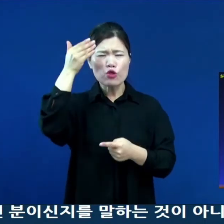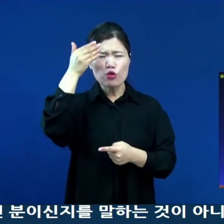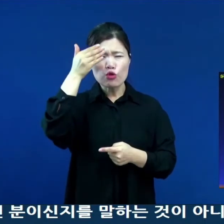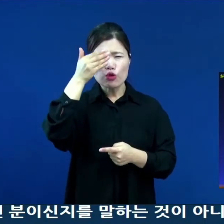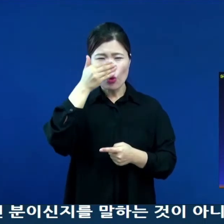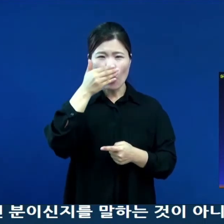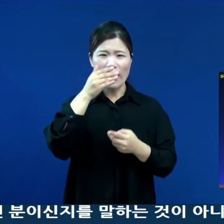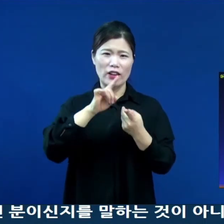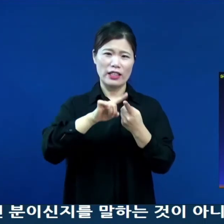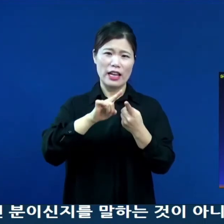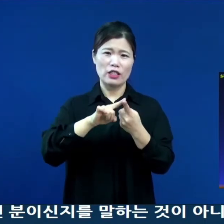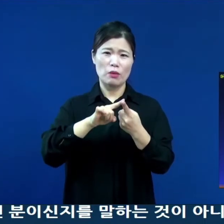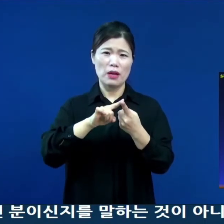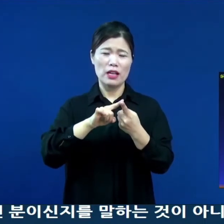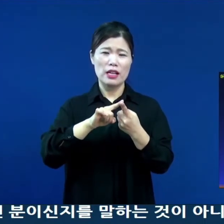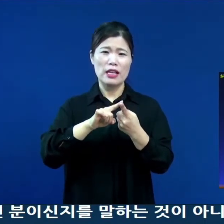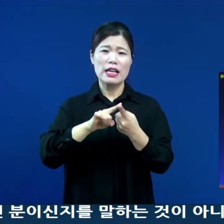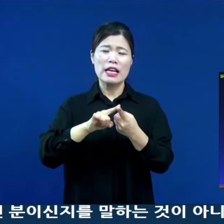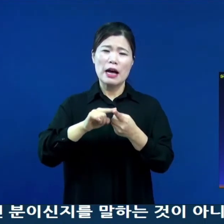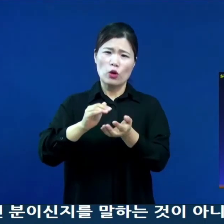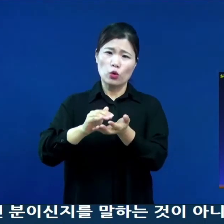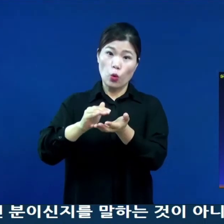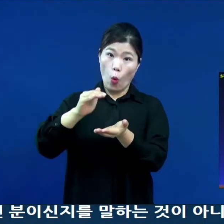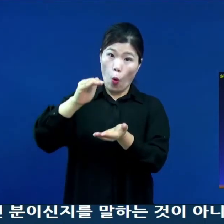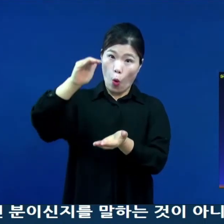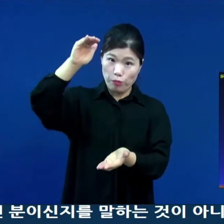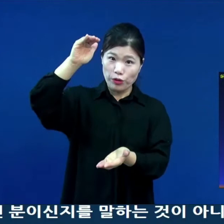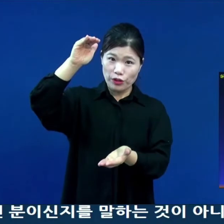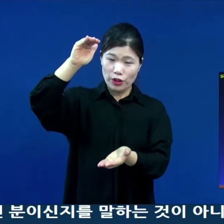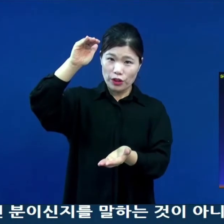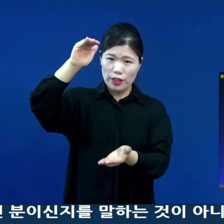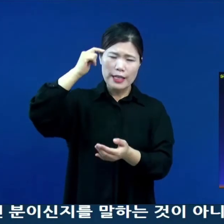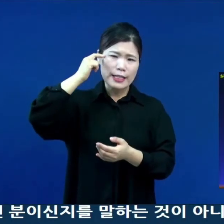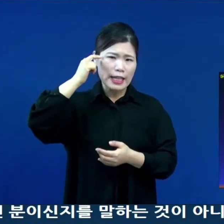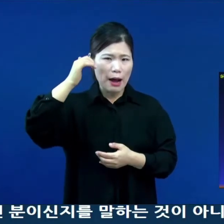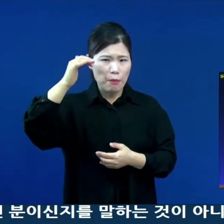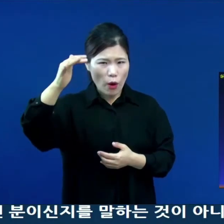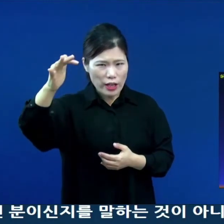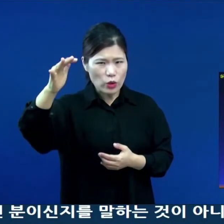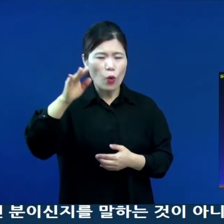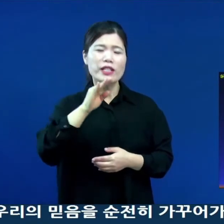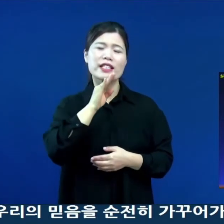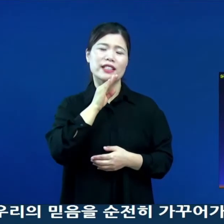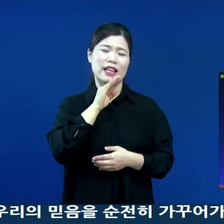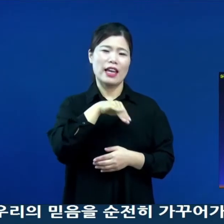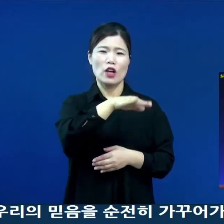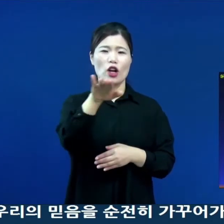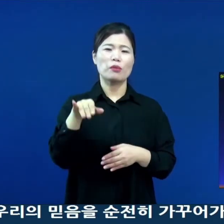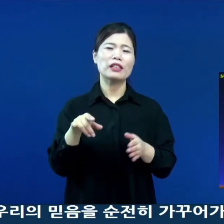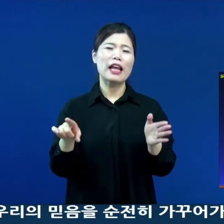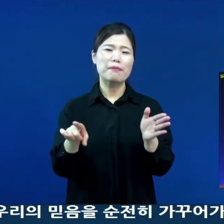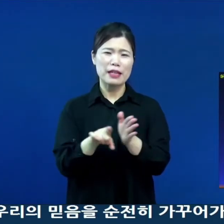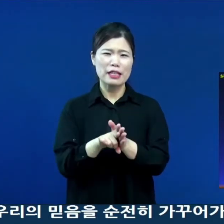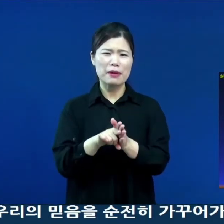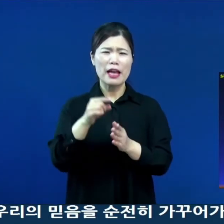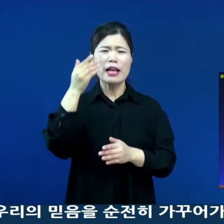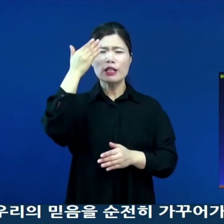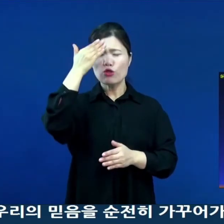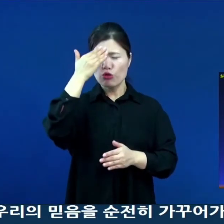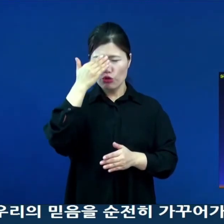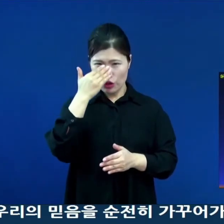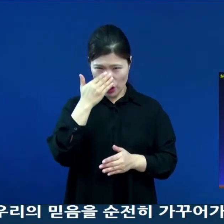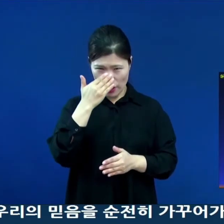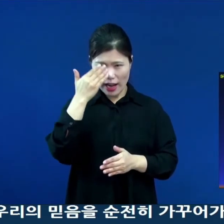이야기를 들으시고 우리 마음속에 그것을 사모하시고 실제 우리의 믿음이 순전해질 수 있기를